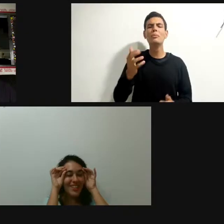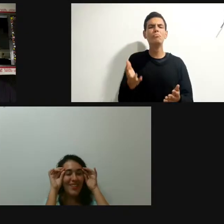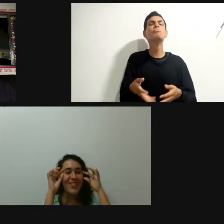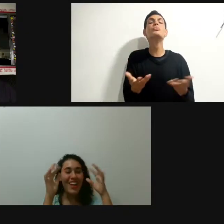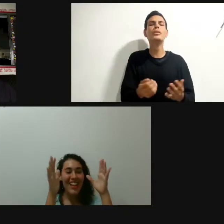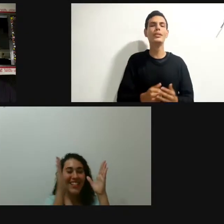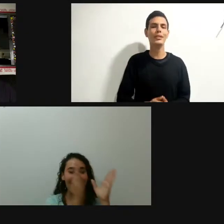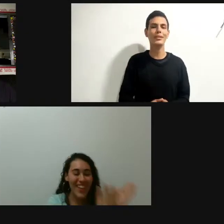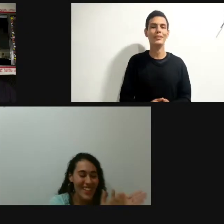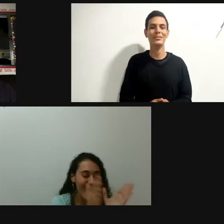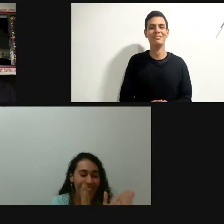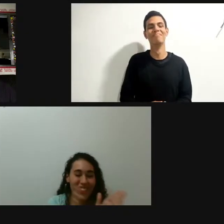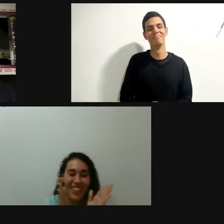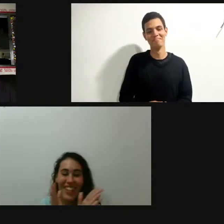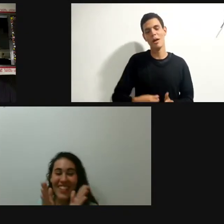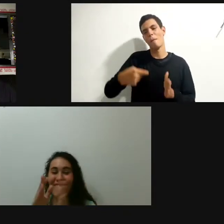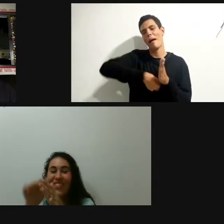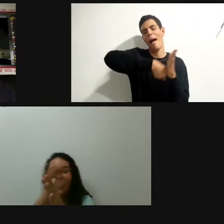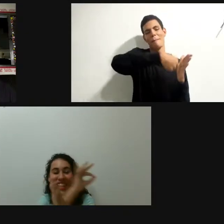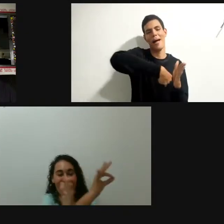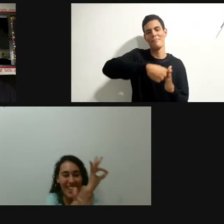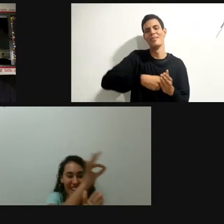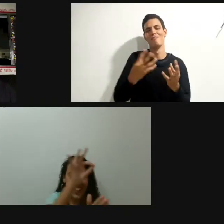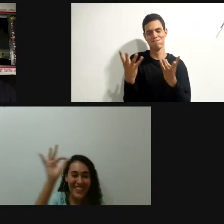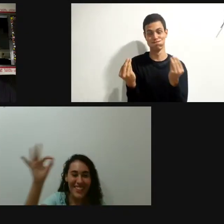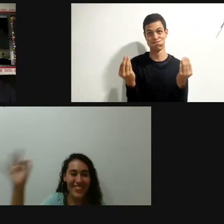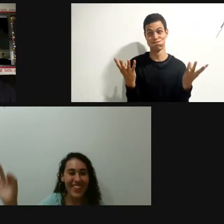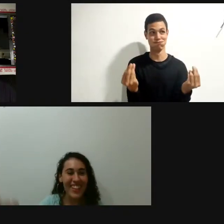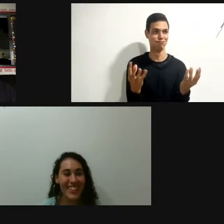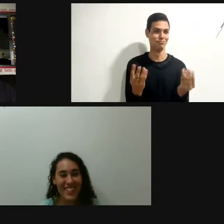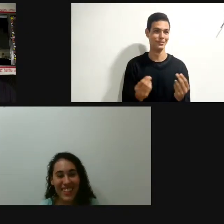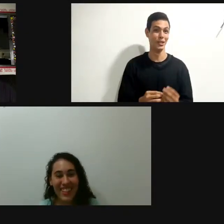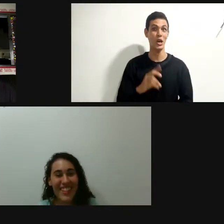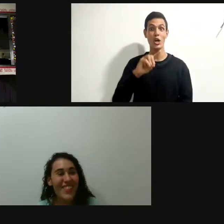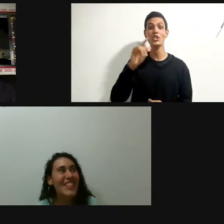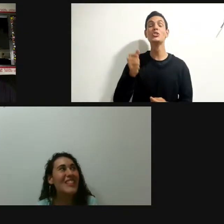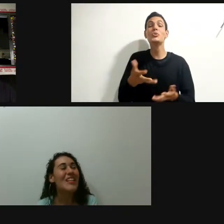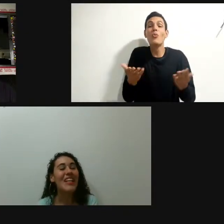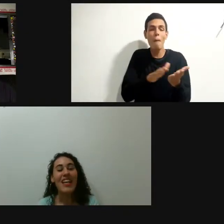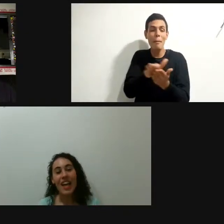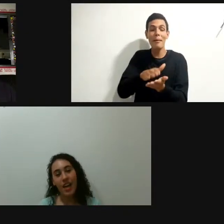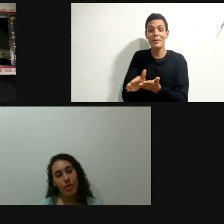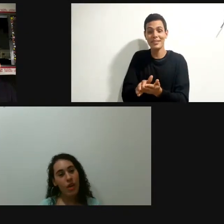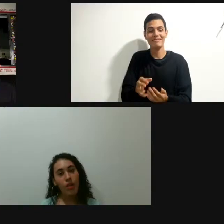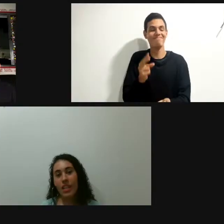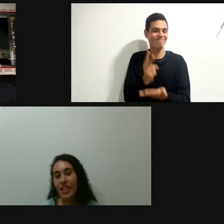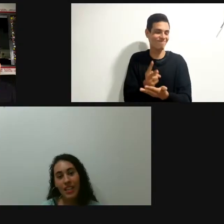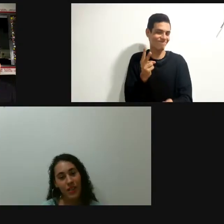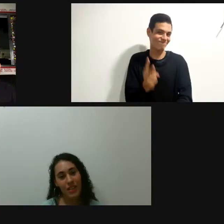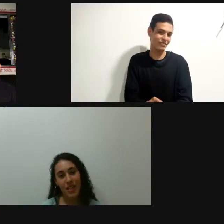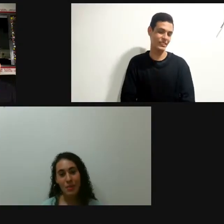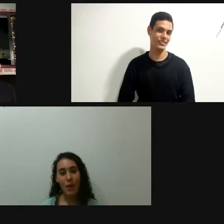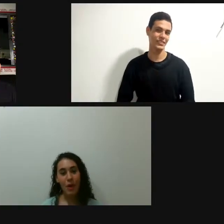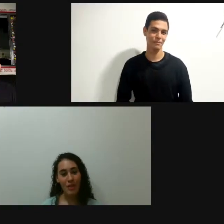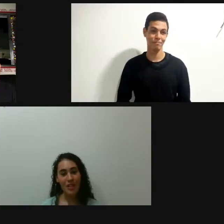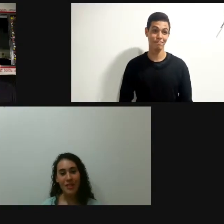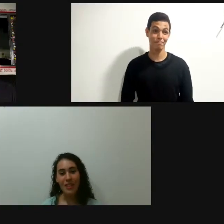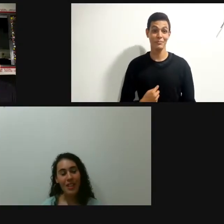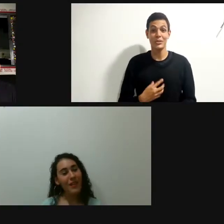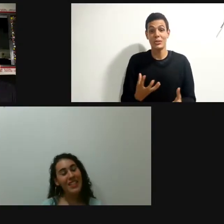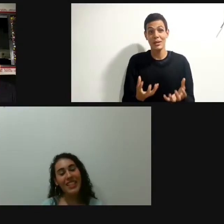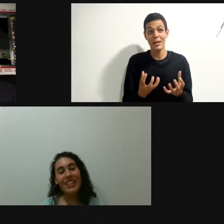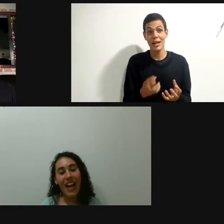eu já recebi? Essa mesma pergunta eu já recebi milhares de vezes, tantas vezes. Realmente, eu queria que tivesse